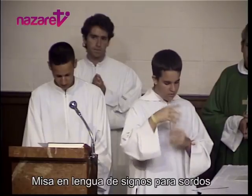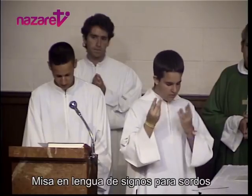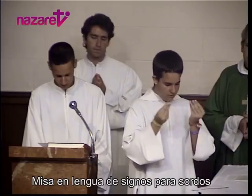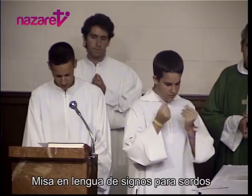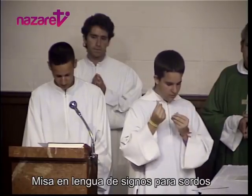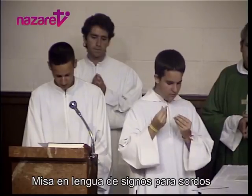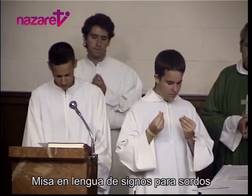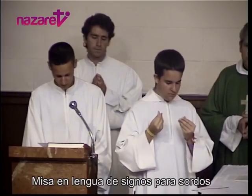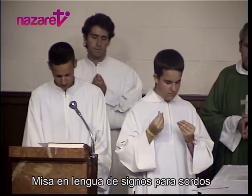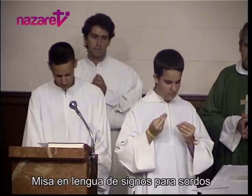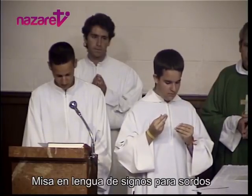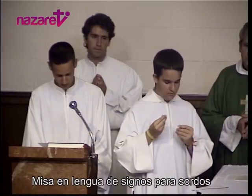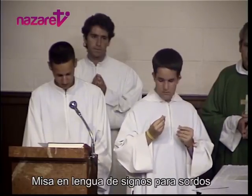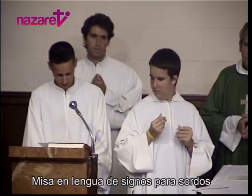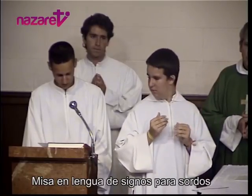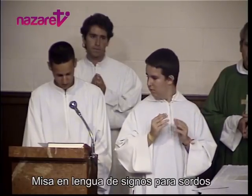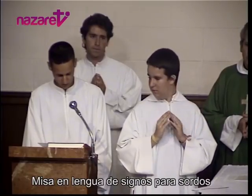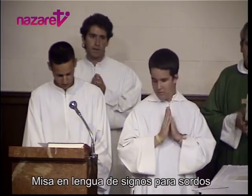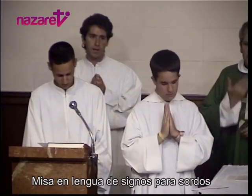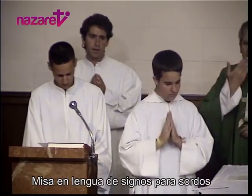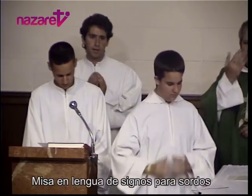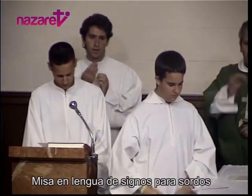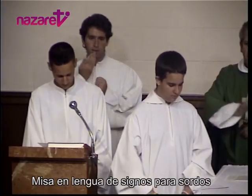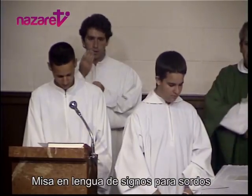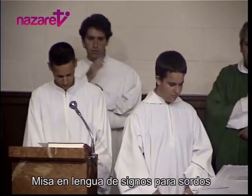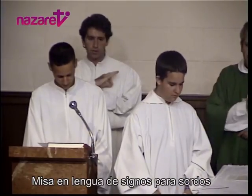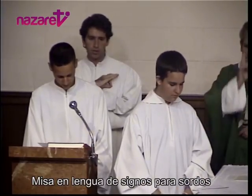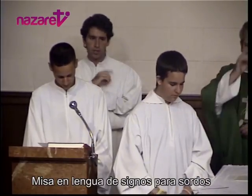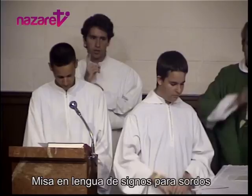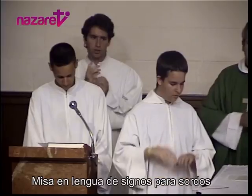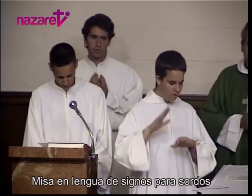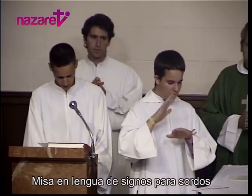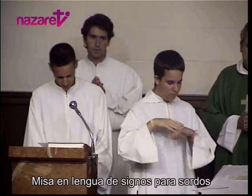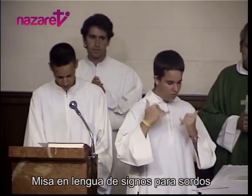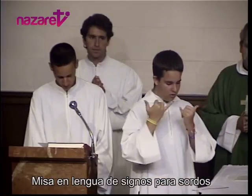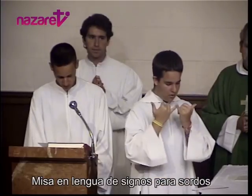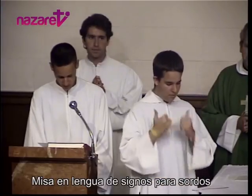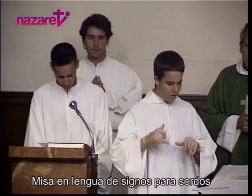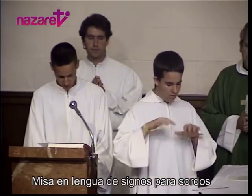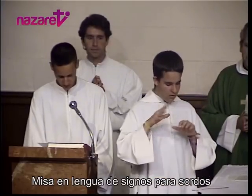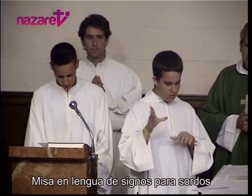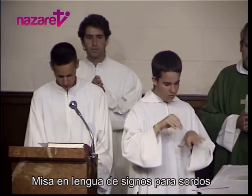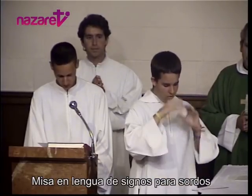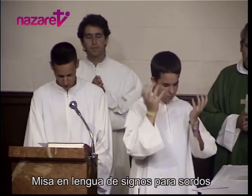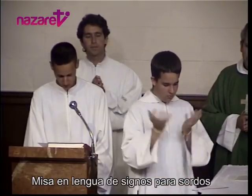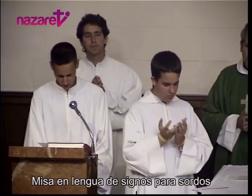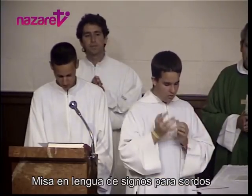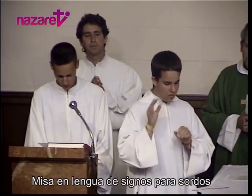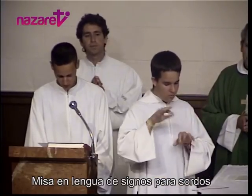Jesucristo en sus ambientes. Oremos. Te lo pedimos, Señor. Por la paz en todo el mundo y por los